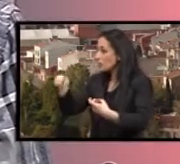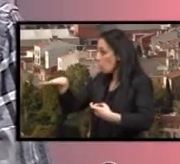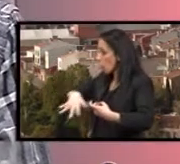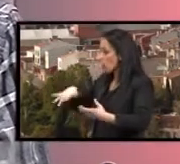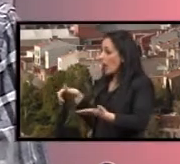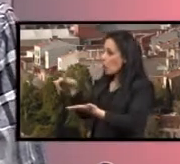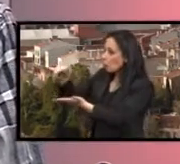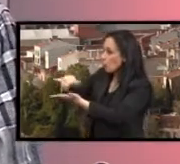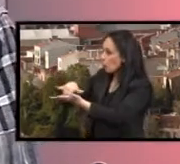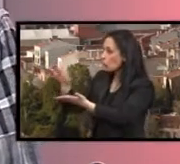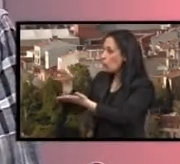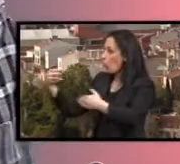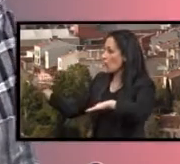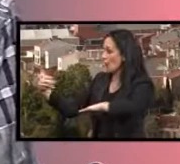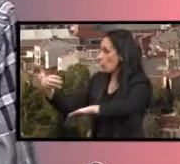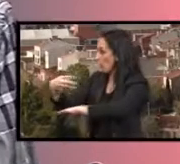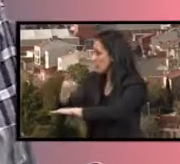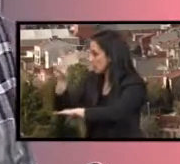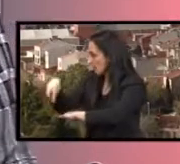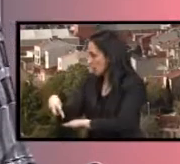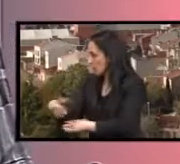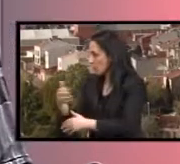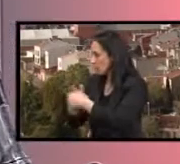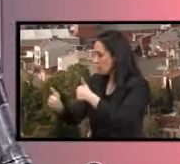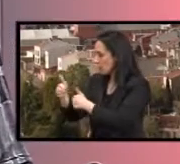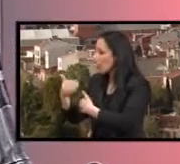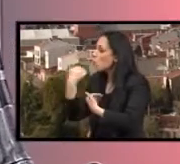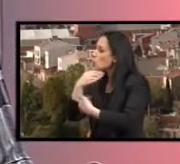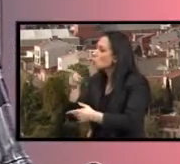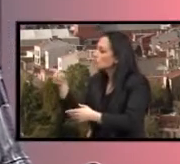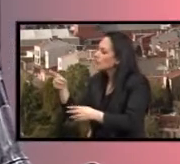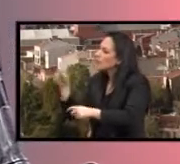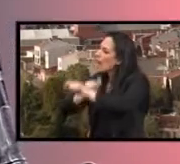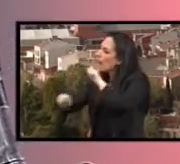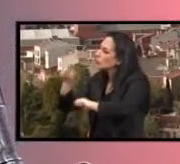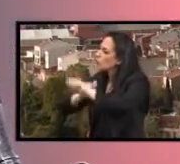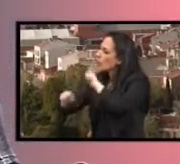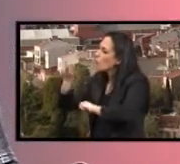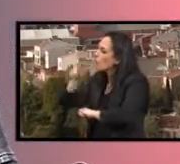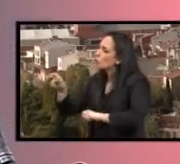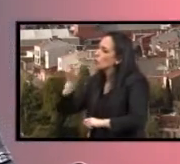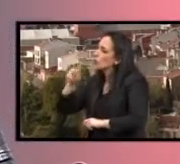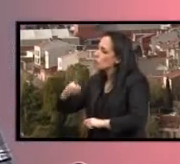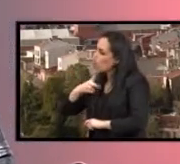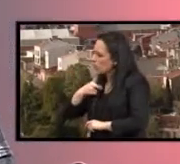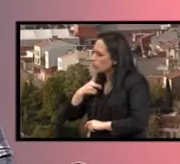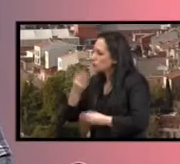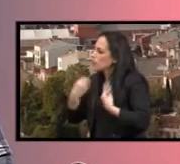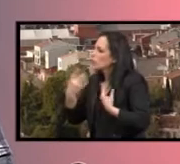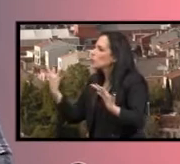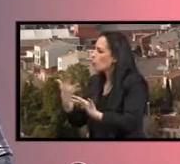això. Exacte. Jo penso que són prioritats. Jo no sé com ho viuen el sector de PSOE, que en pensen del tema de la llei de dependència i les retallades.